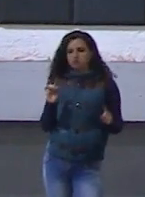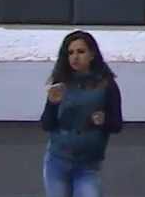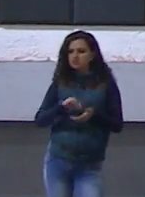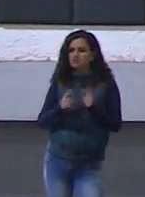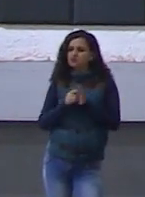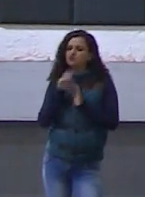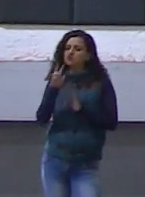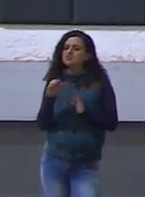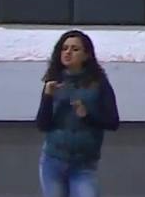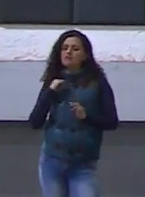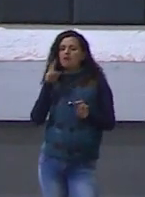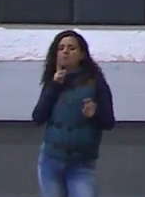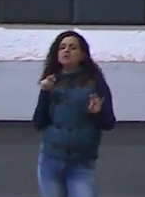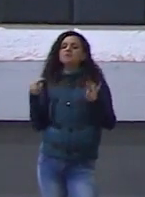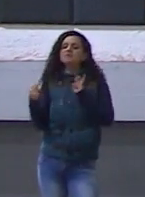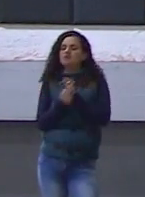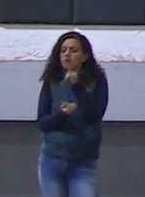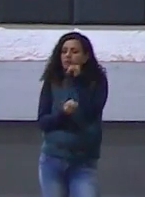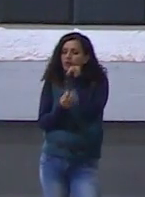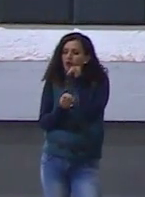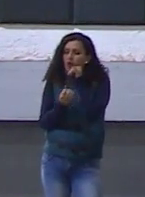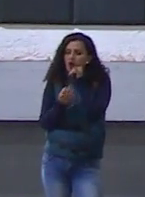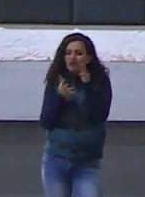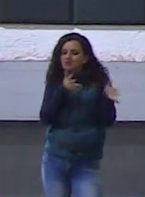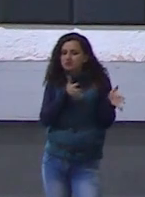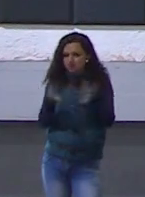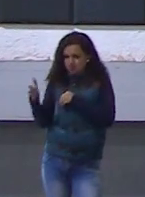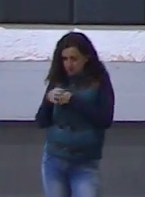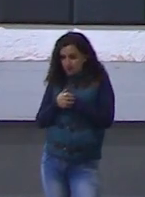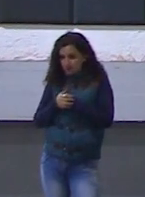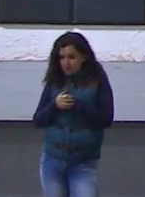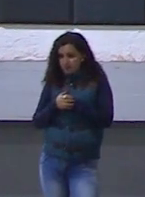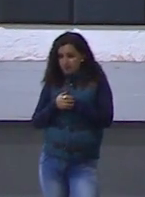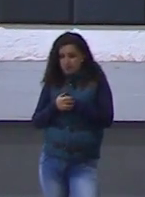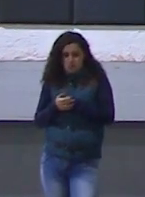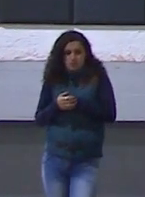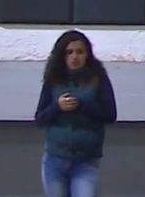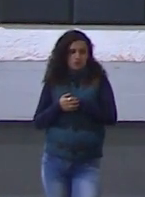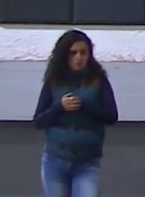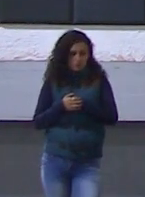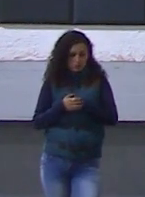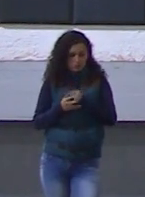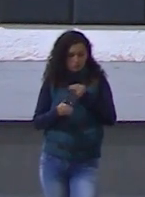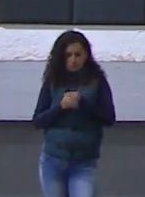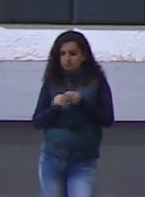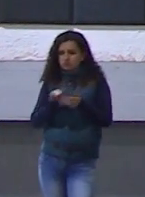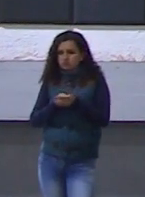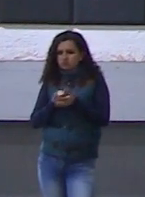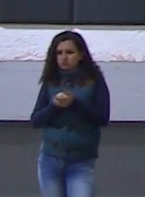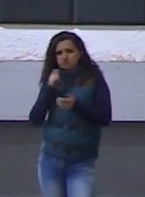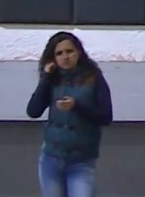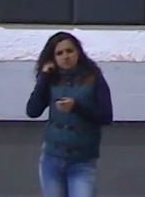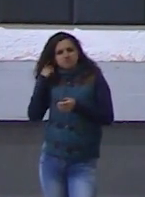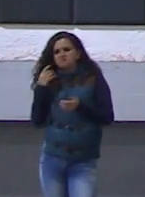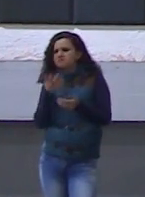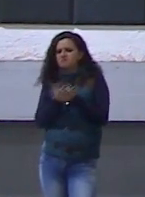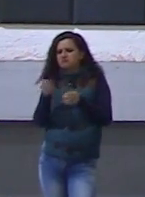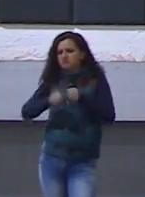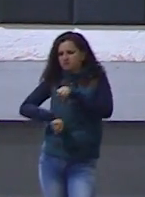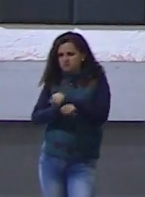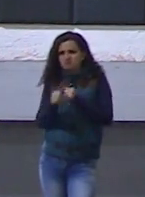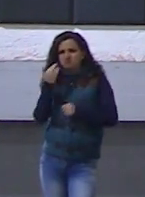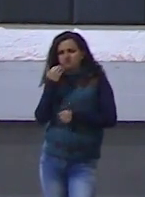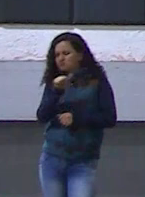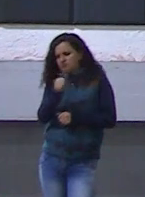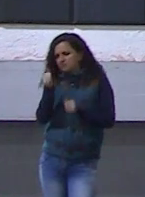tenían una perspectiva pedagógica en su enseñanza no voy a decir más del software del béisbol del fútbol femenino